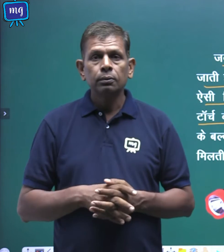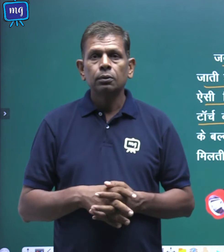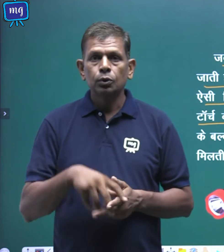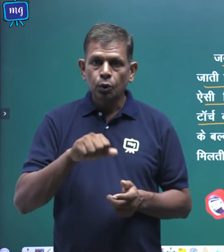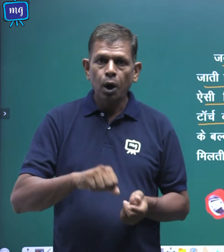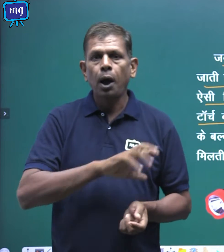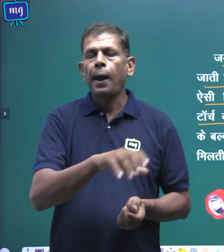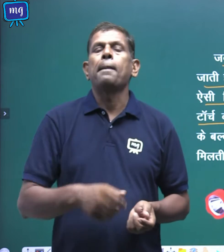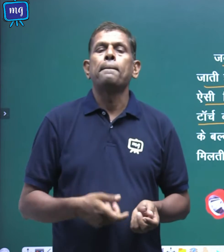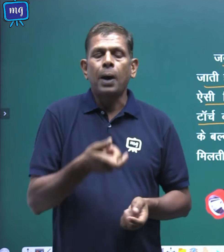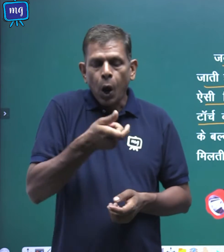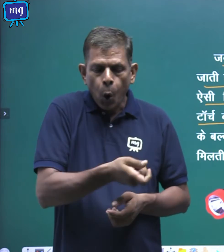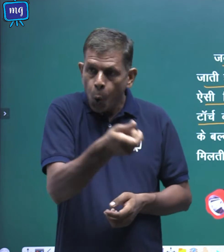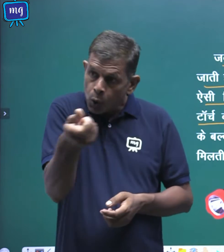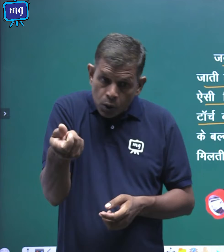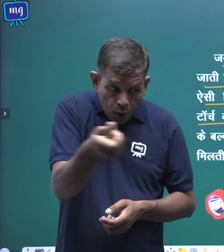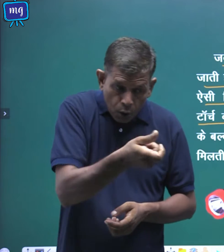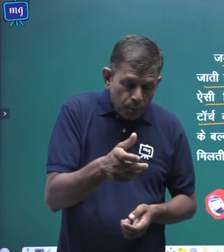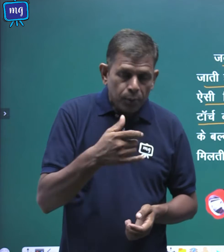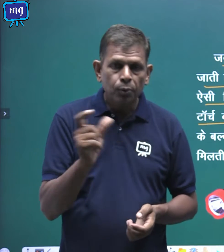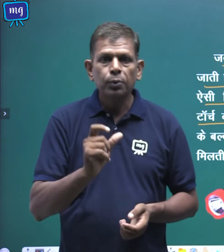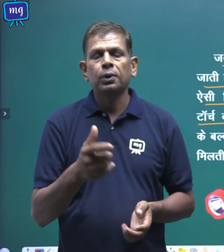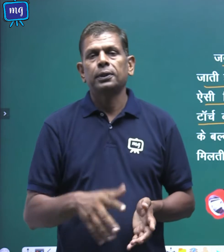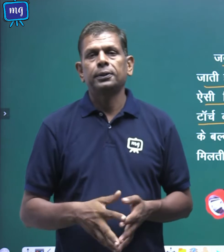तो हम टॉर्च का उपयोग करते हैं।